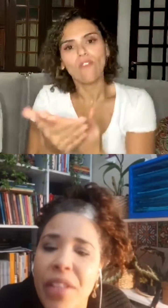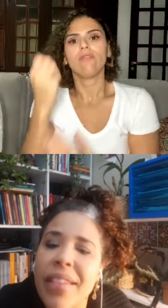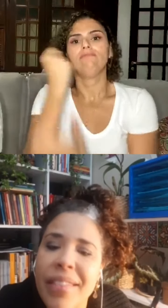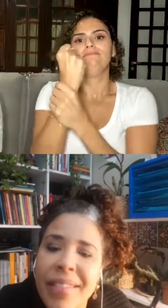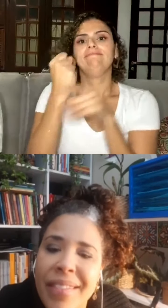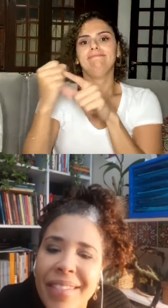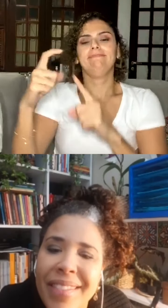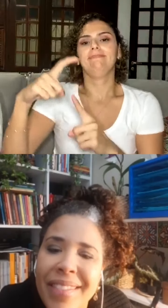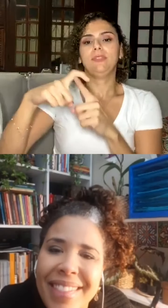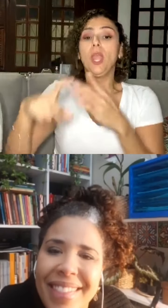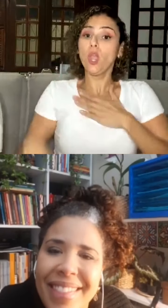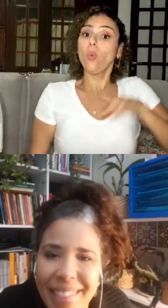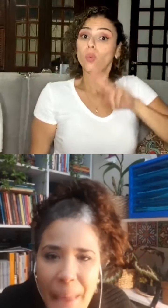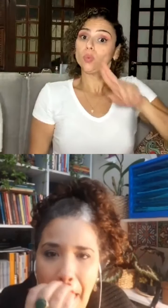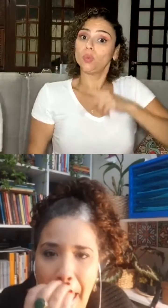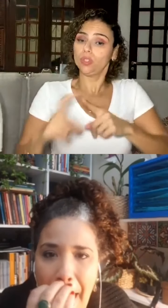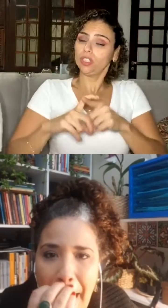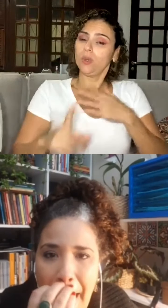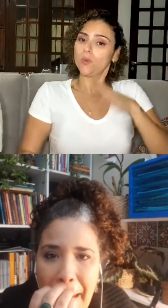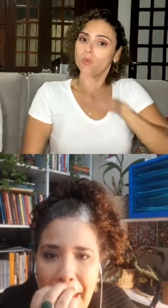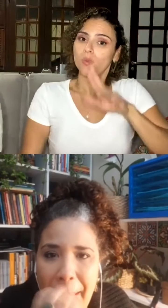vida.